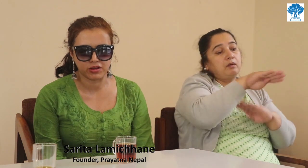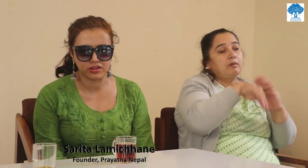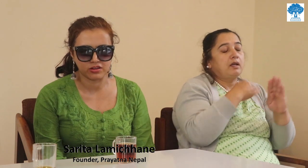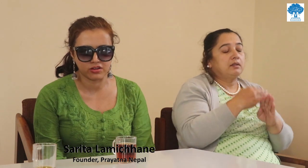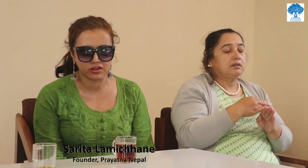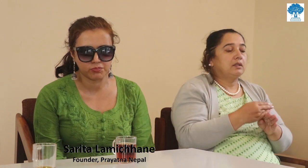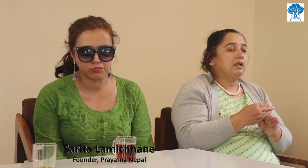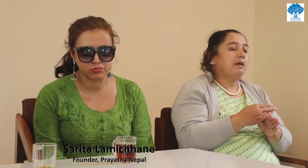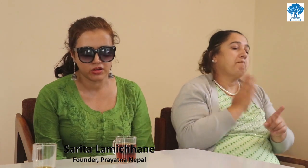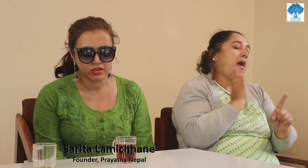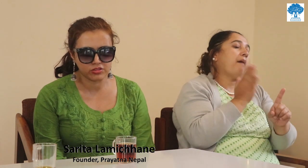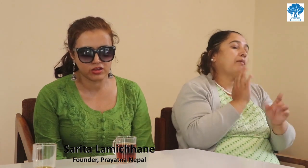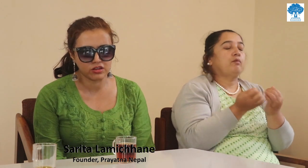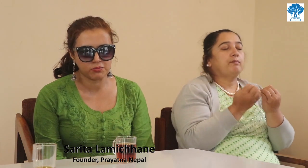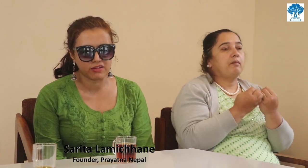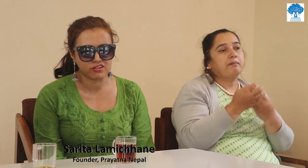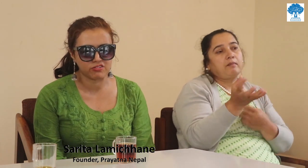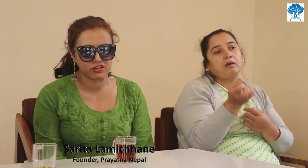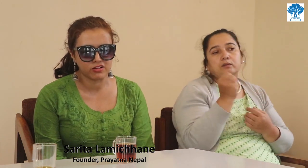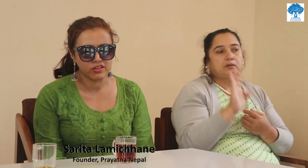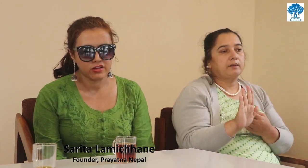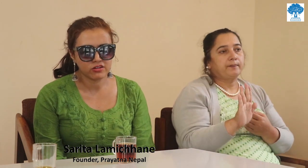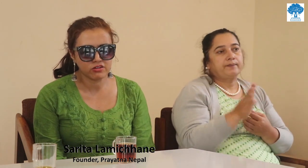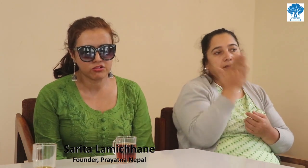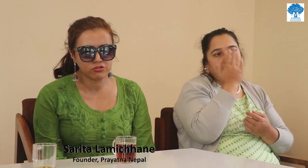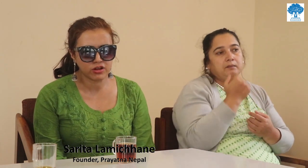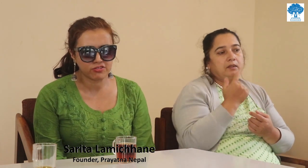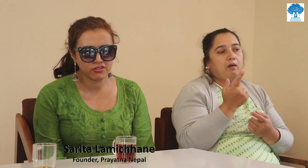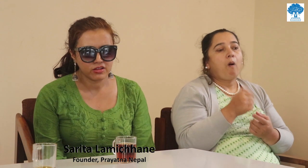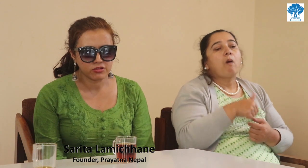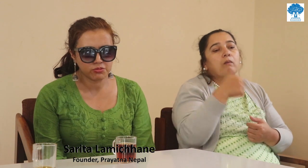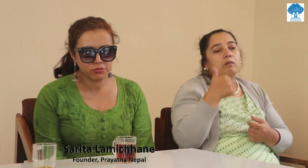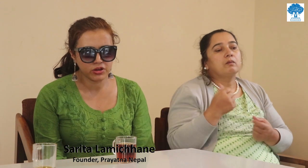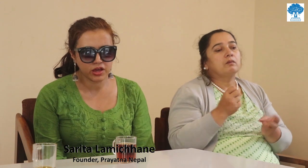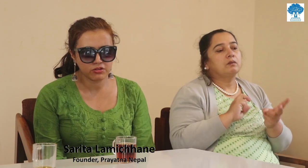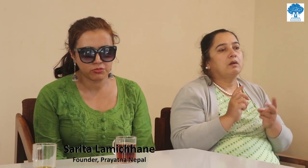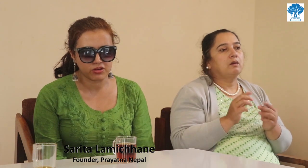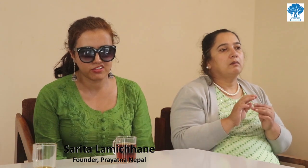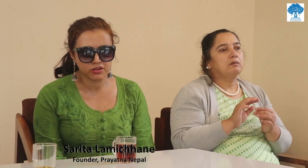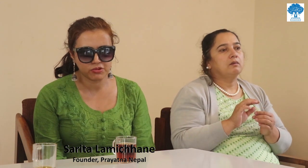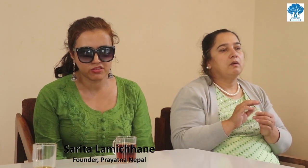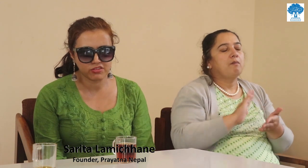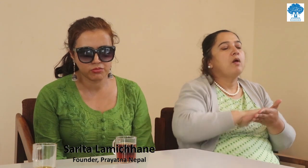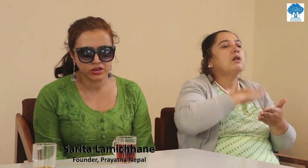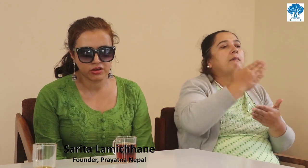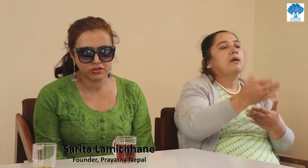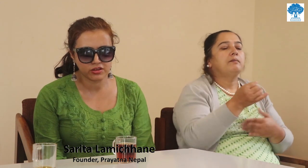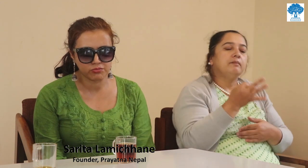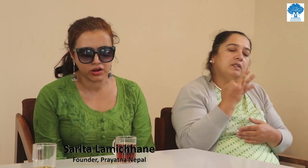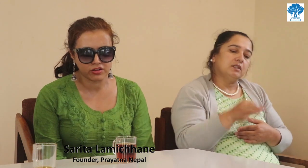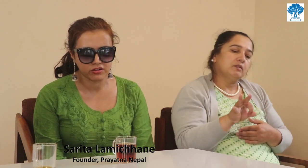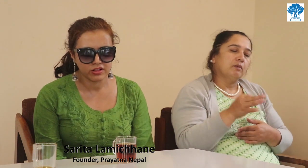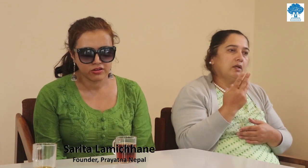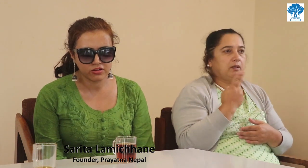अभिशापको रूपमा लिने गरेकै धेरै अभ्यासहरू छन्। र अर्को कुरा चाहिँ, जब महिनावारी भइसकेपछि चाहिँ